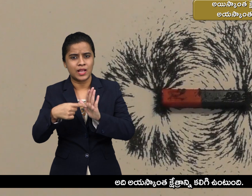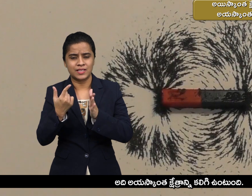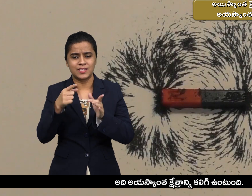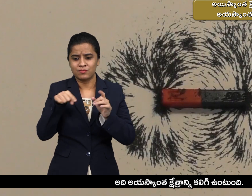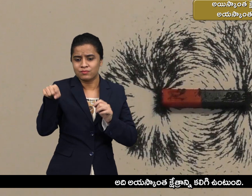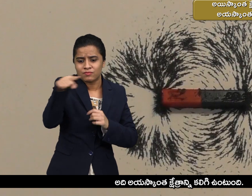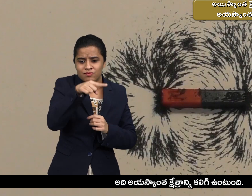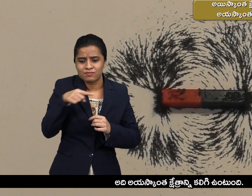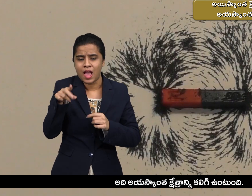కలిగి ఉంటుంది.